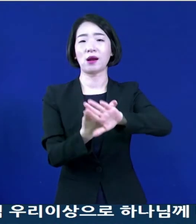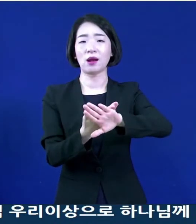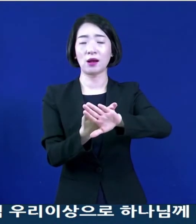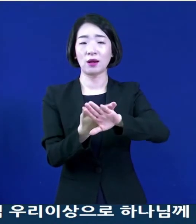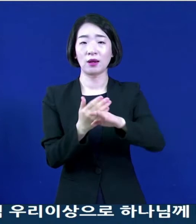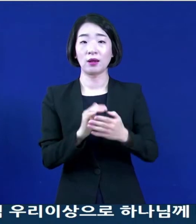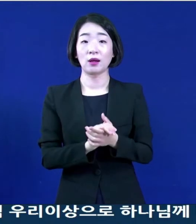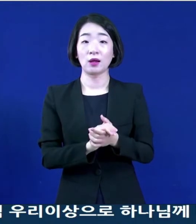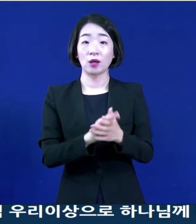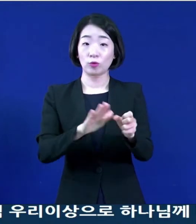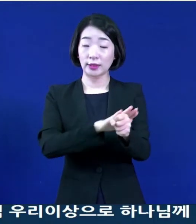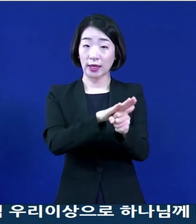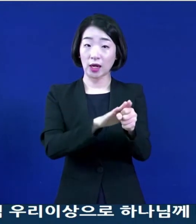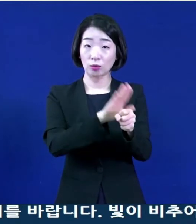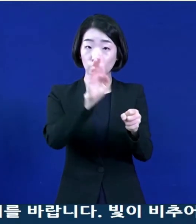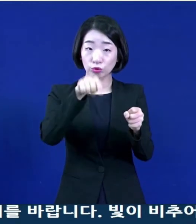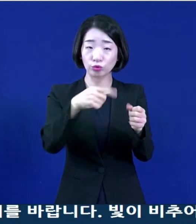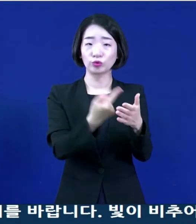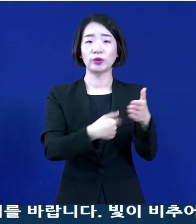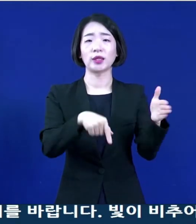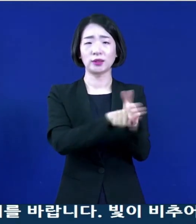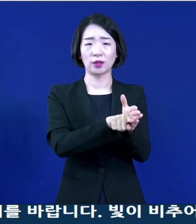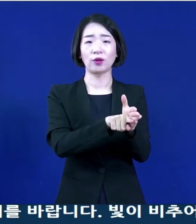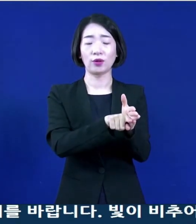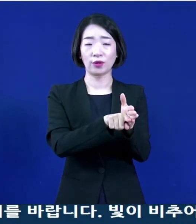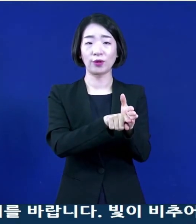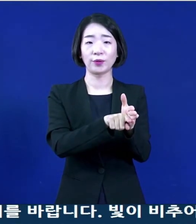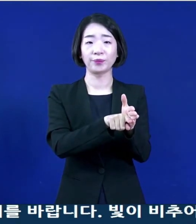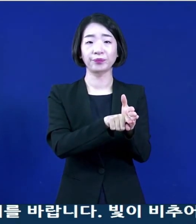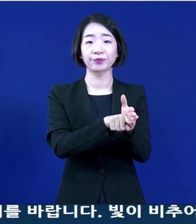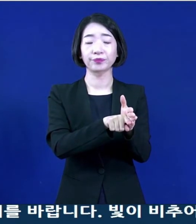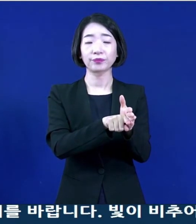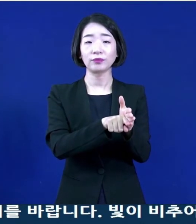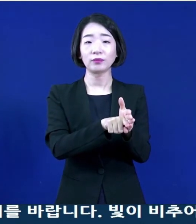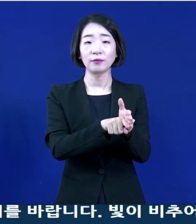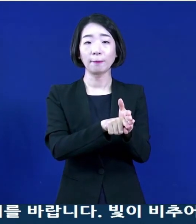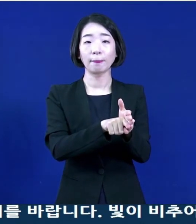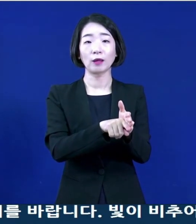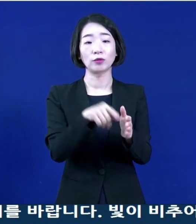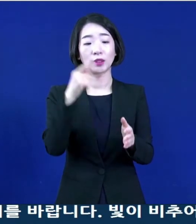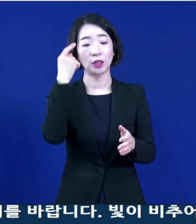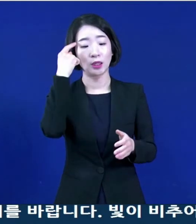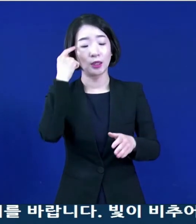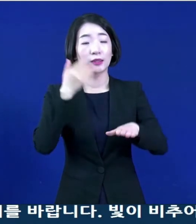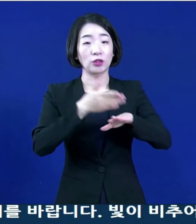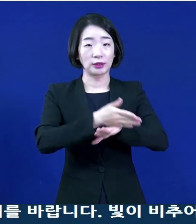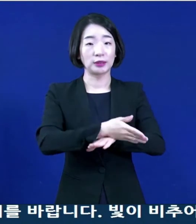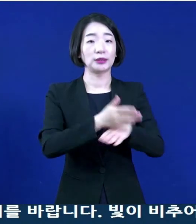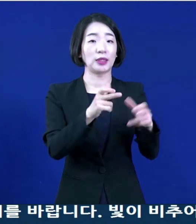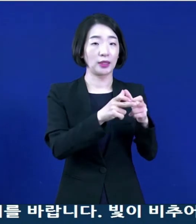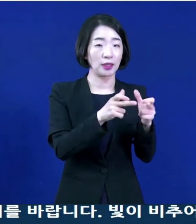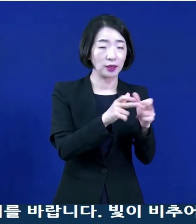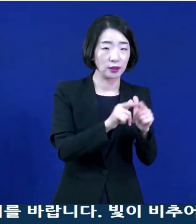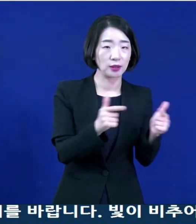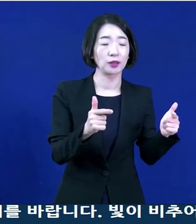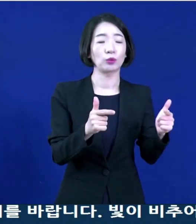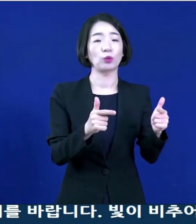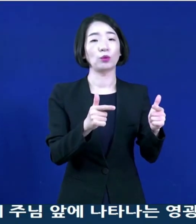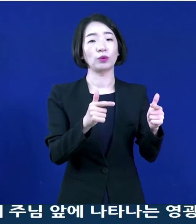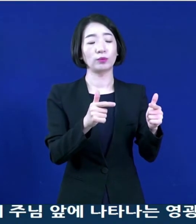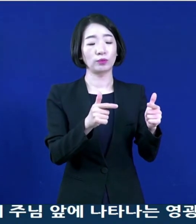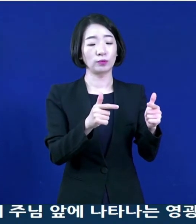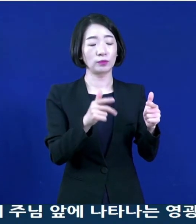우리 또 사랑부를 위해서 우리 온 교회적으로 이 사랑부가 또 하나 기대하는 것이 있습니다. 선교하는 공동체가